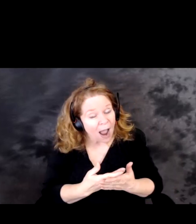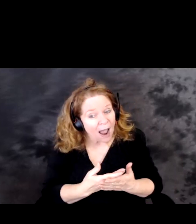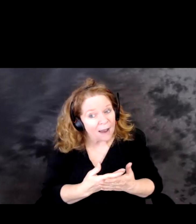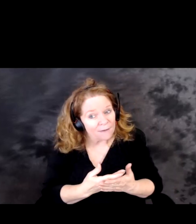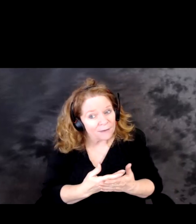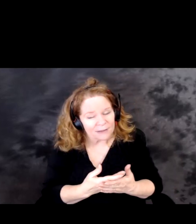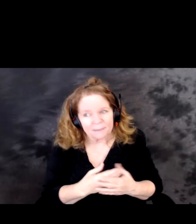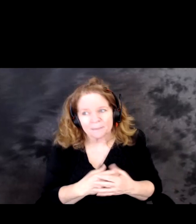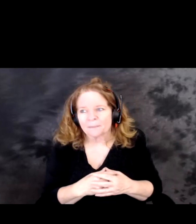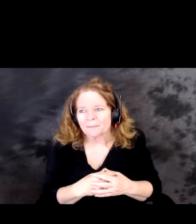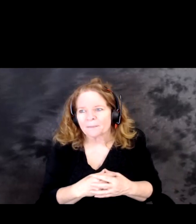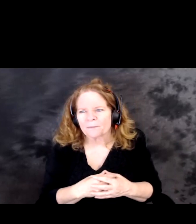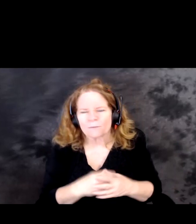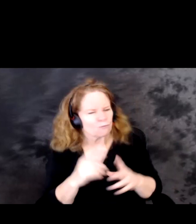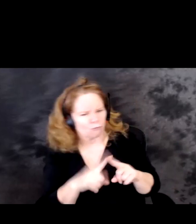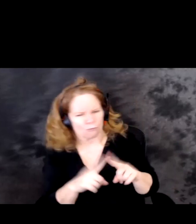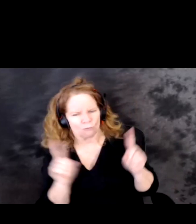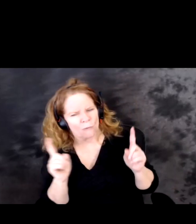Peggy.